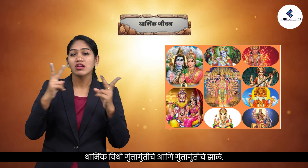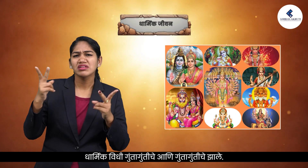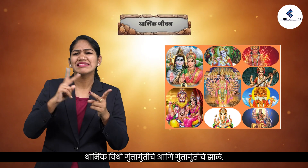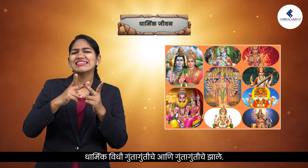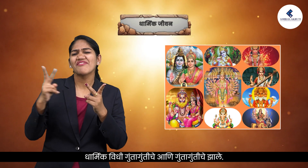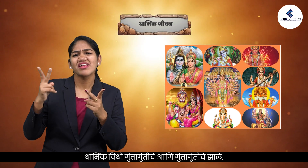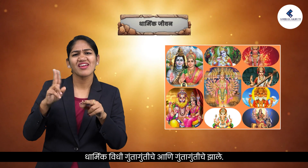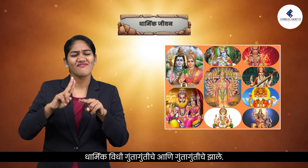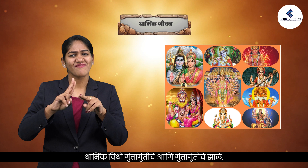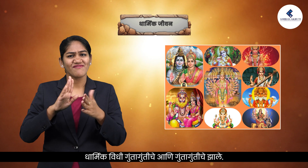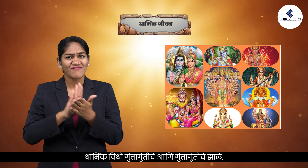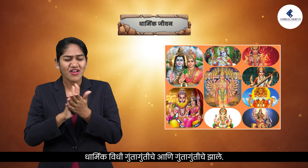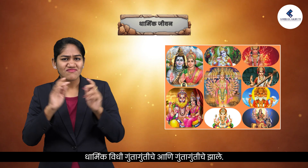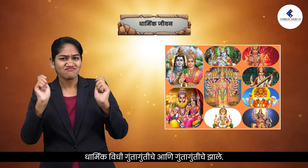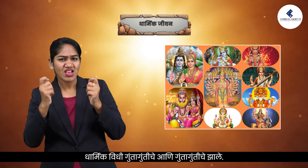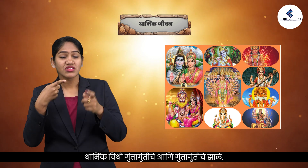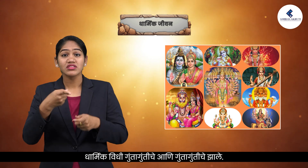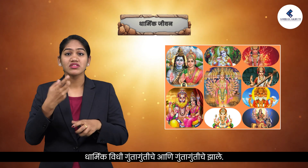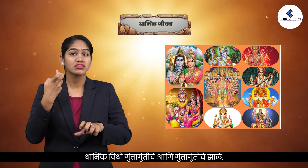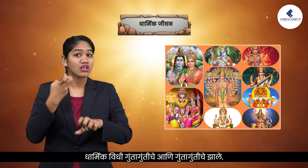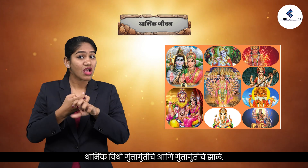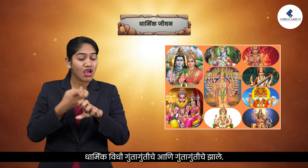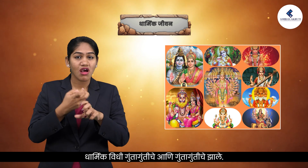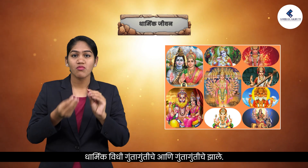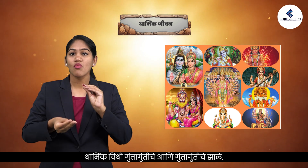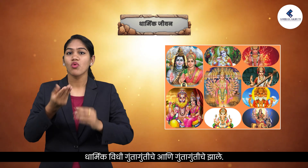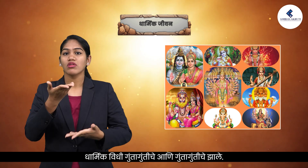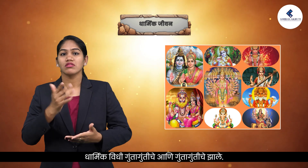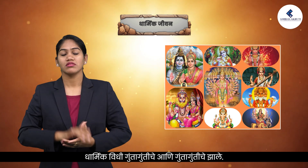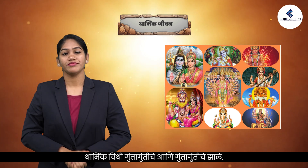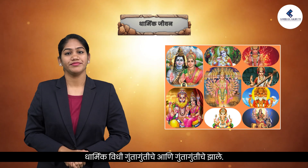धार्मिक विधी गुंतागुंतीचे आणि गुंतीचे झाले.